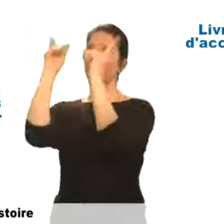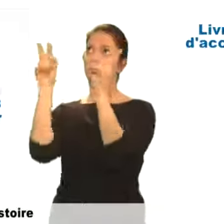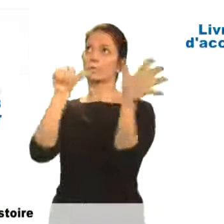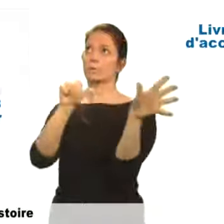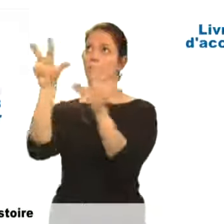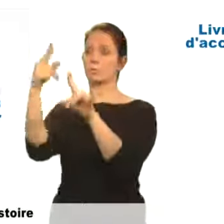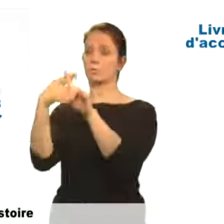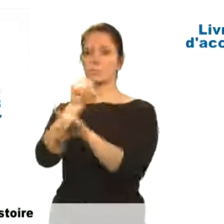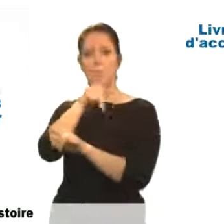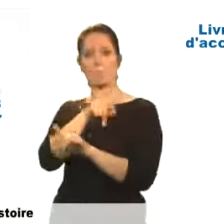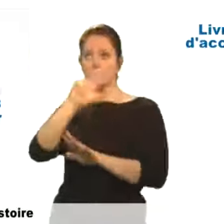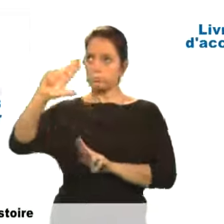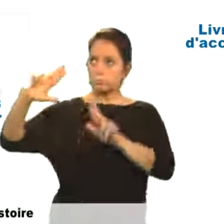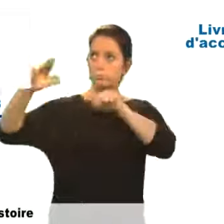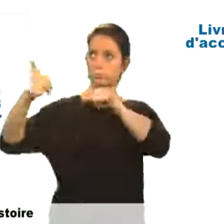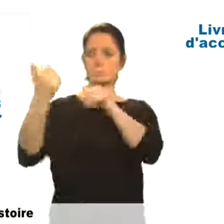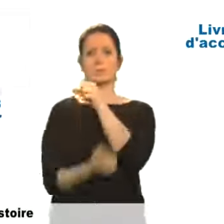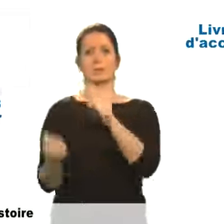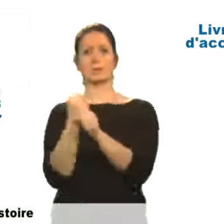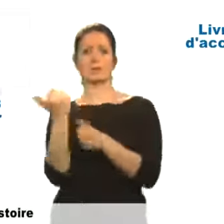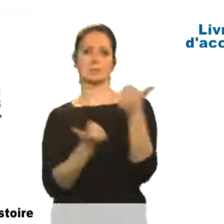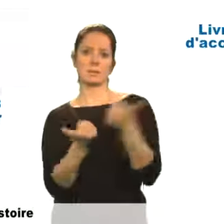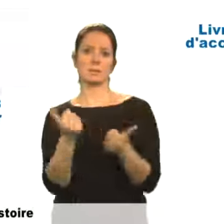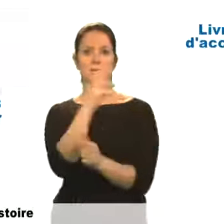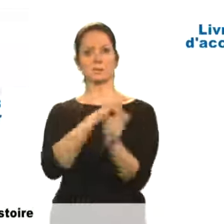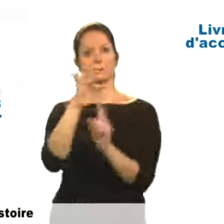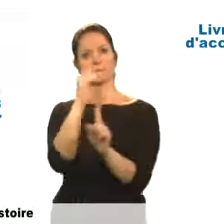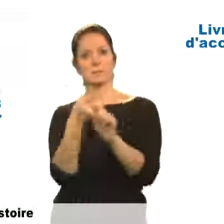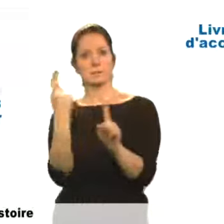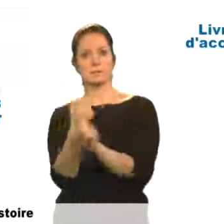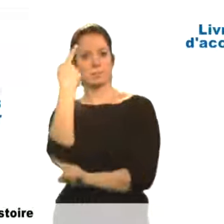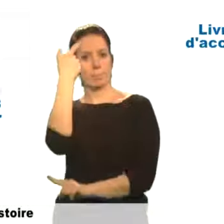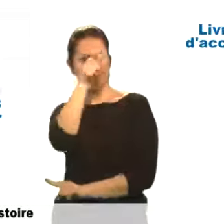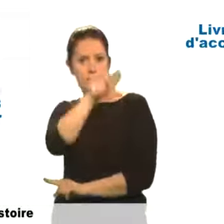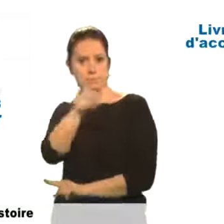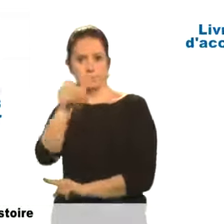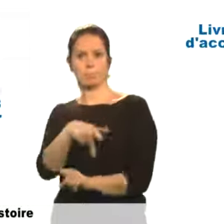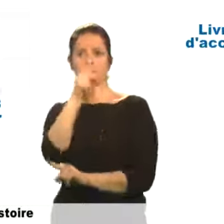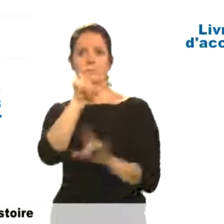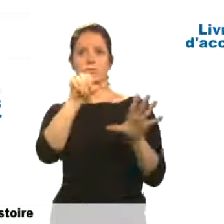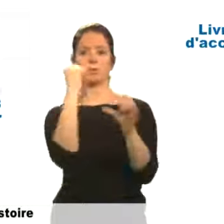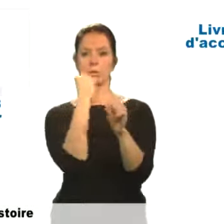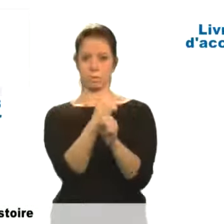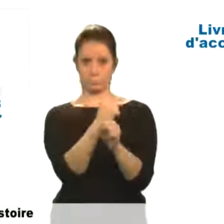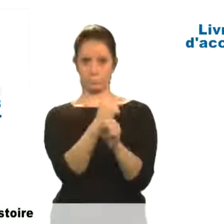un service social spécialisé auprès des personnes de plus de 60 ans. Cette formule est unique en